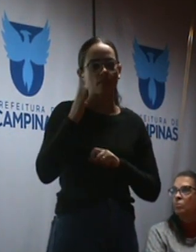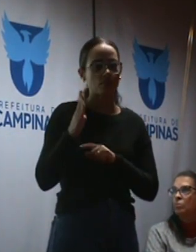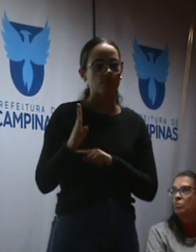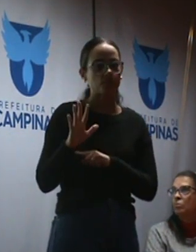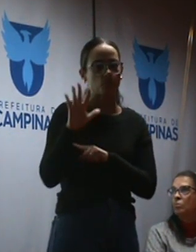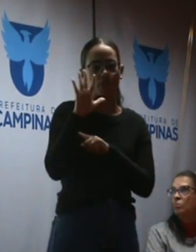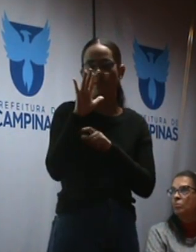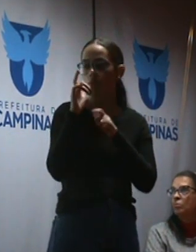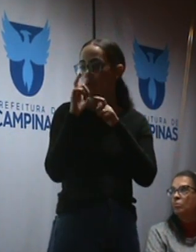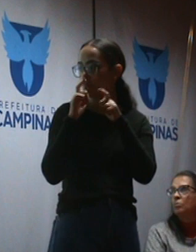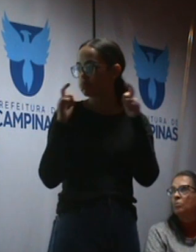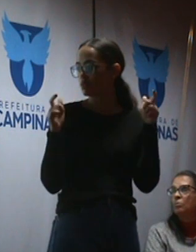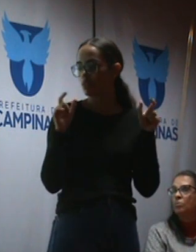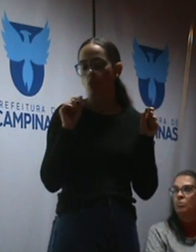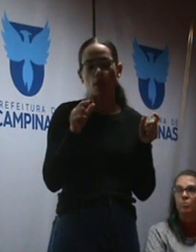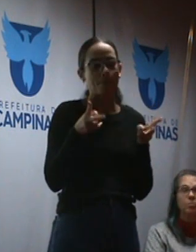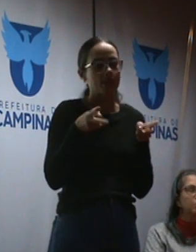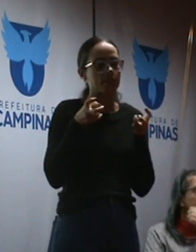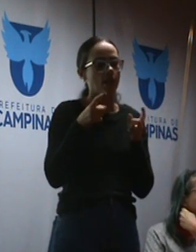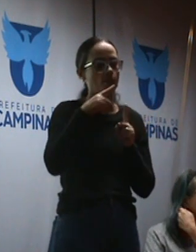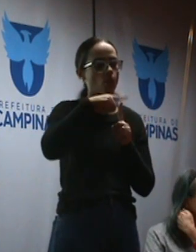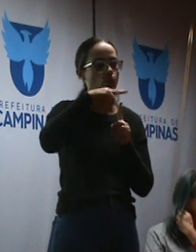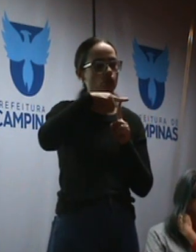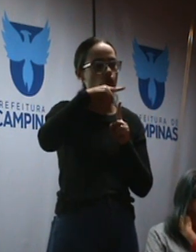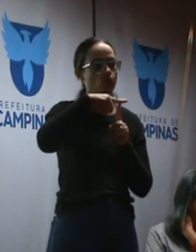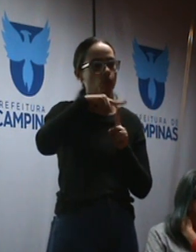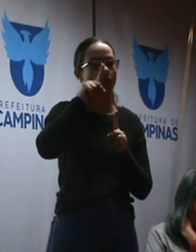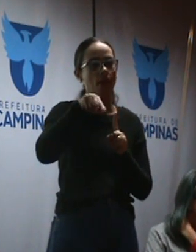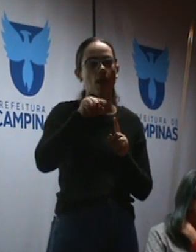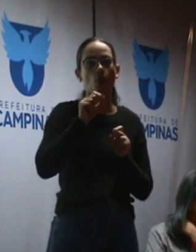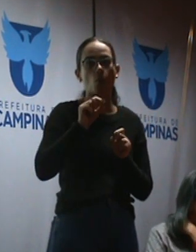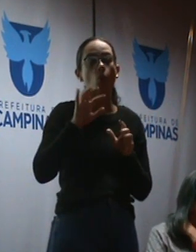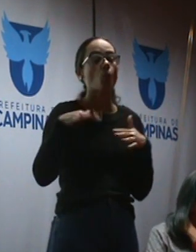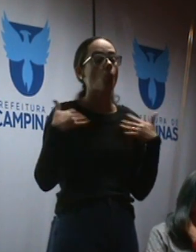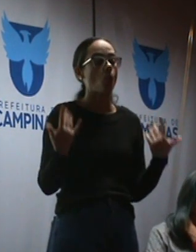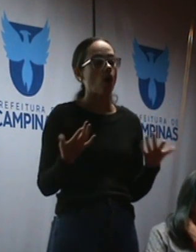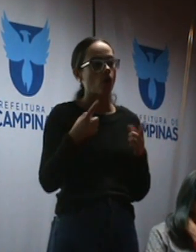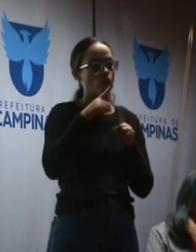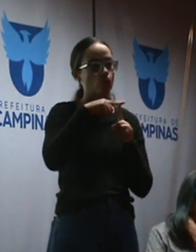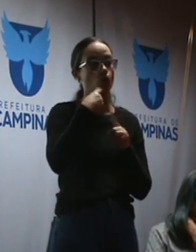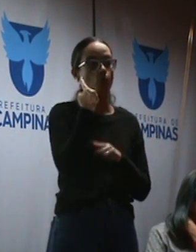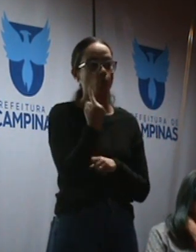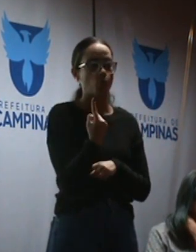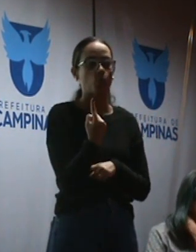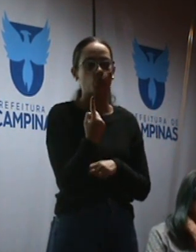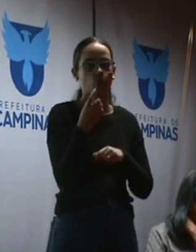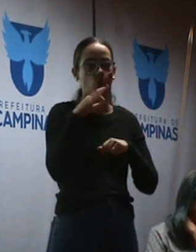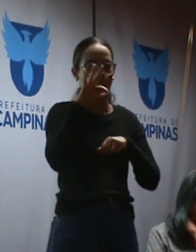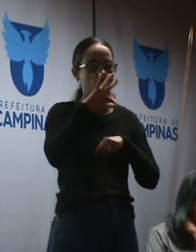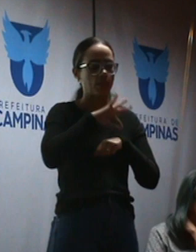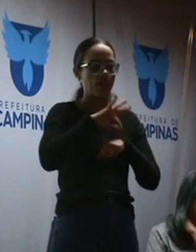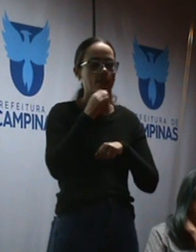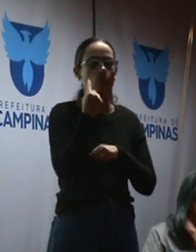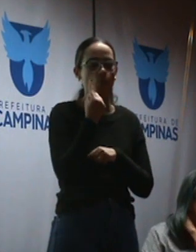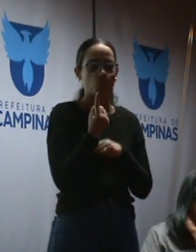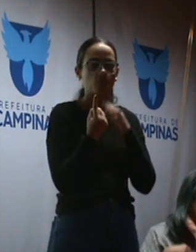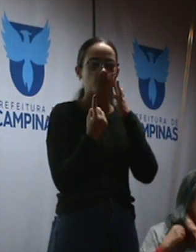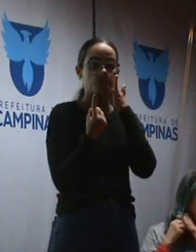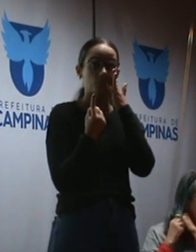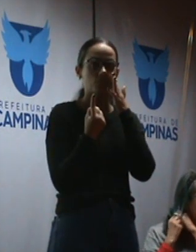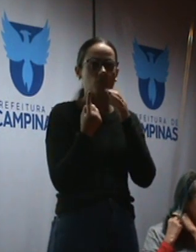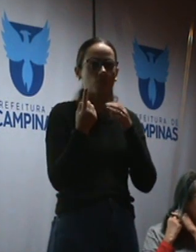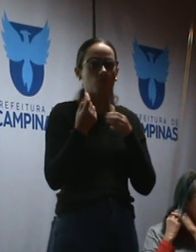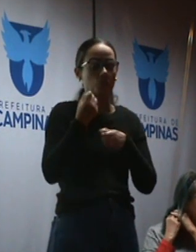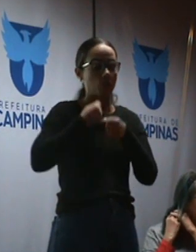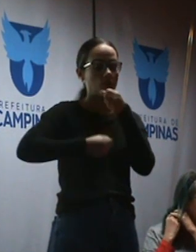vê que o tipo do vírus que está circulando é o dengue 1, o dengue 1, tá? O ano passado todos os nossos